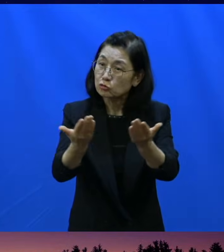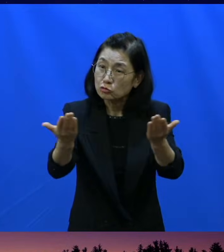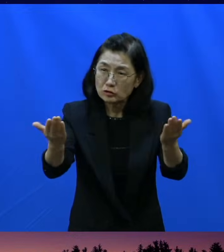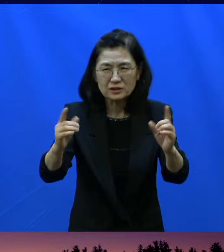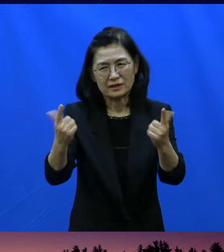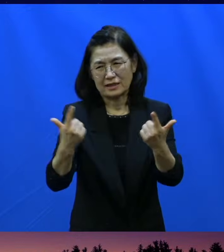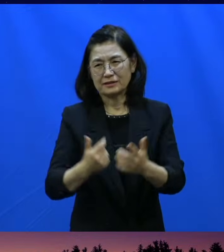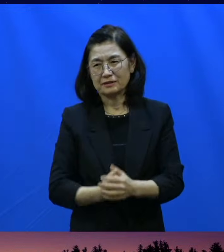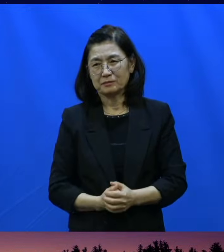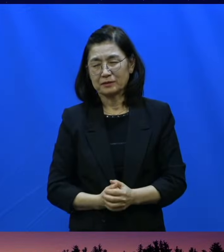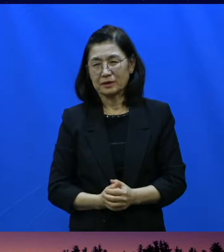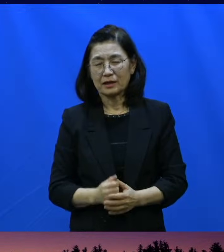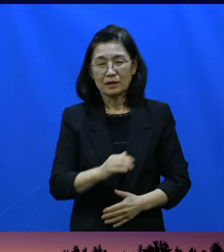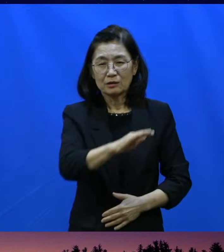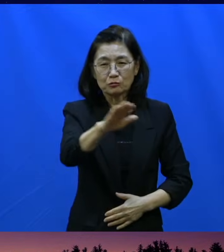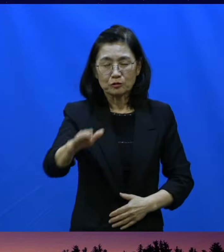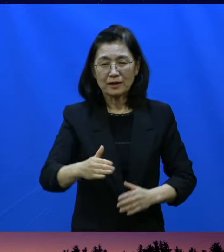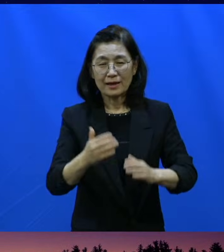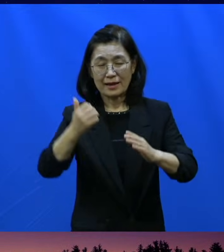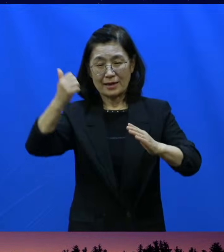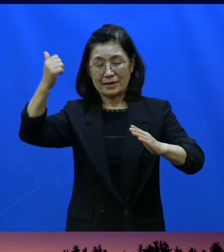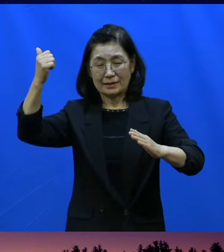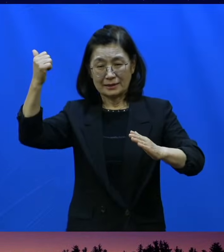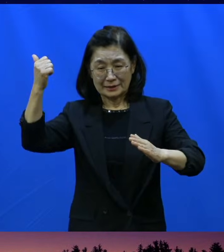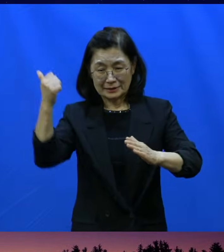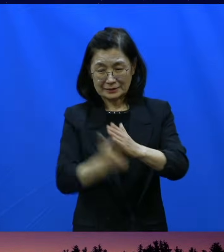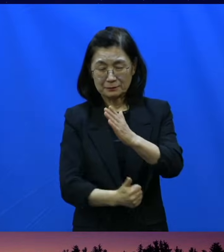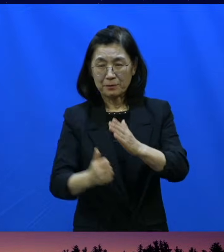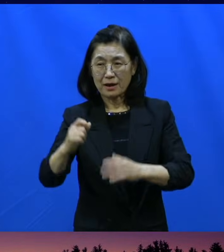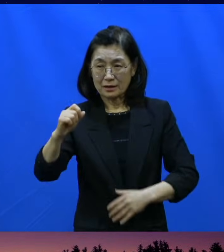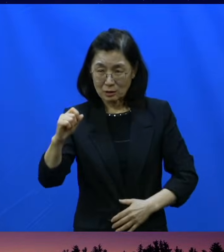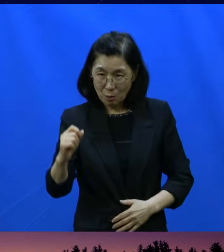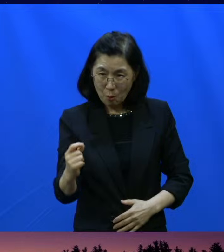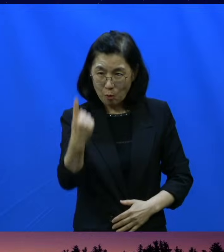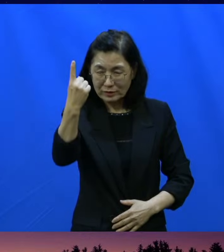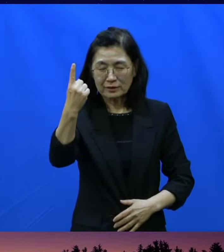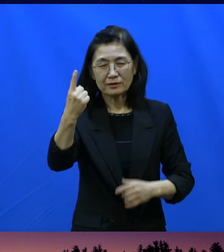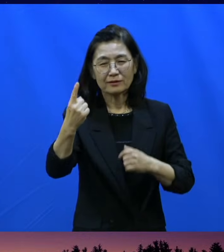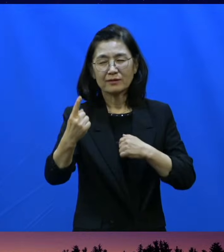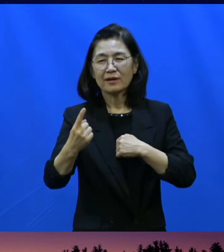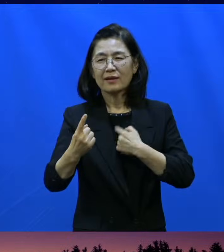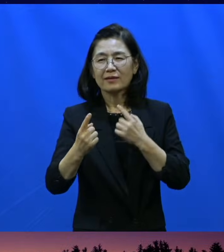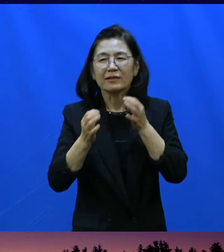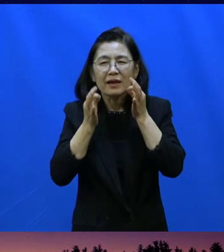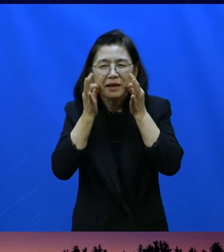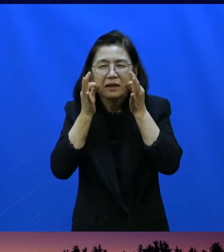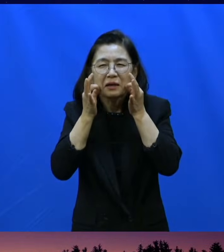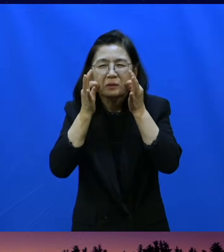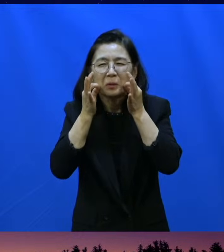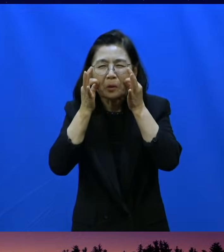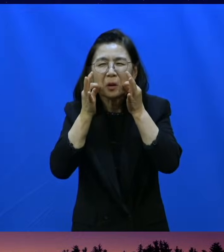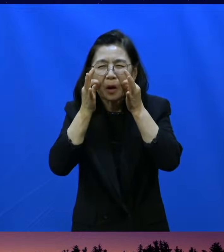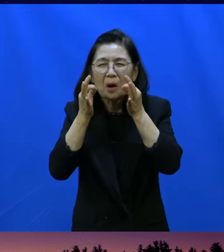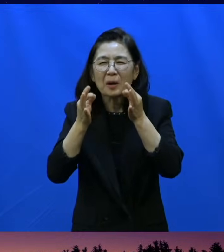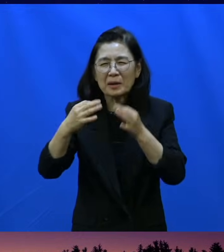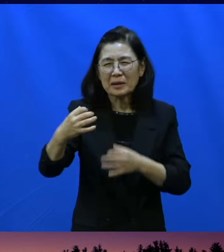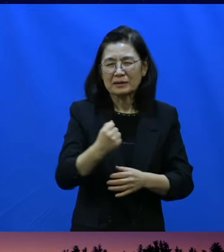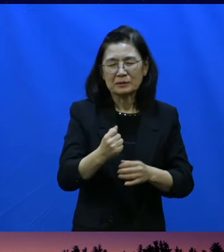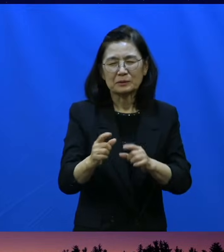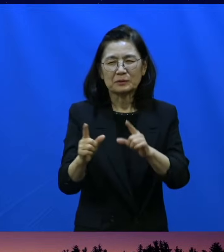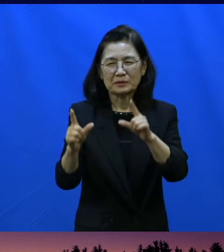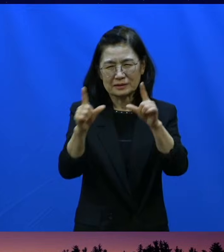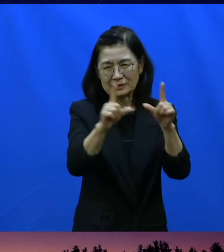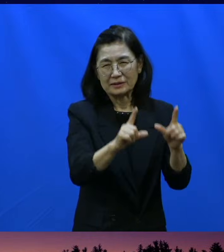여러분, 우리의 실패는 우리의 힘과 노력만으로 살아가려고 했던 것들에서 옵니다. 이게 바울이 옛날에 그렇게